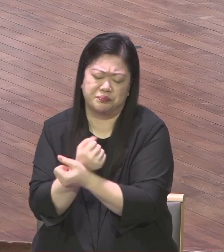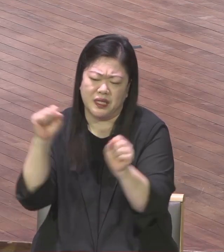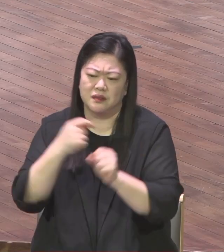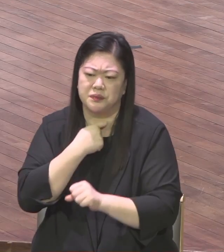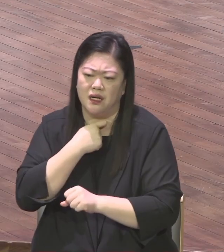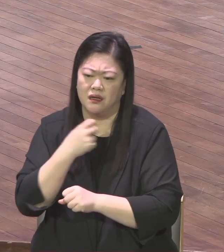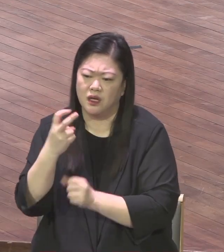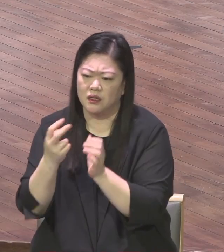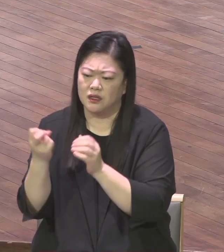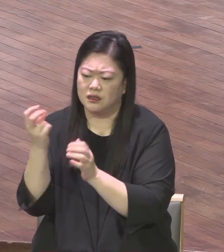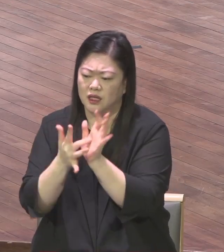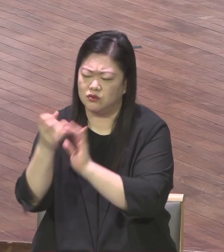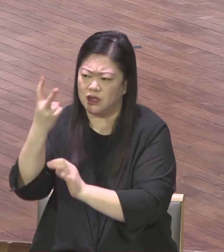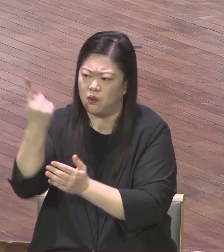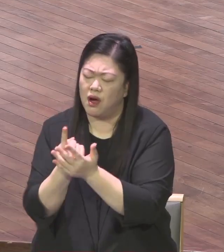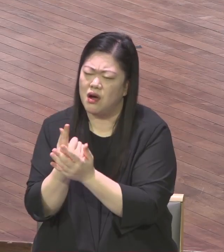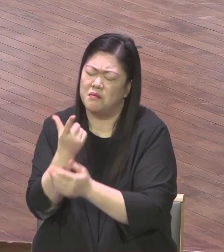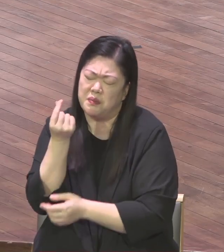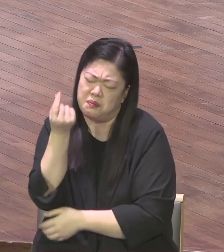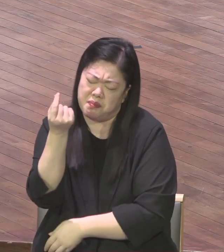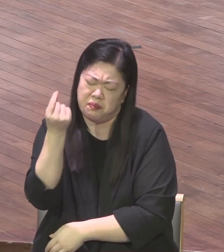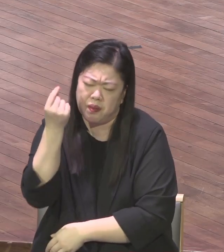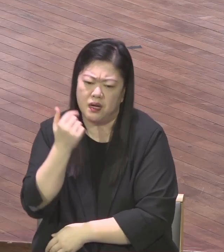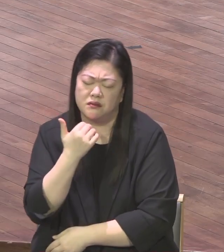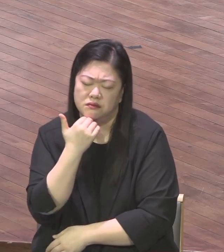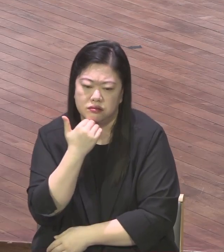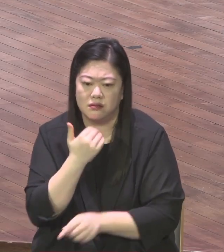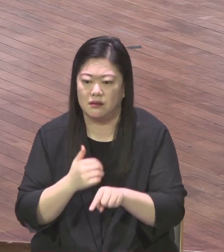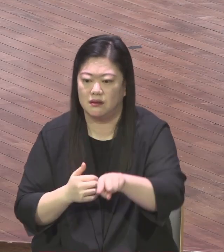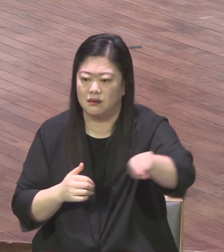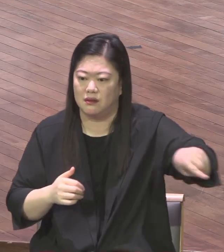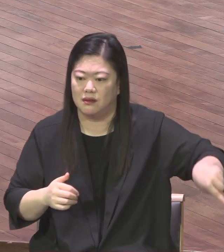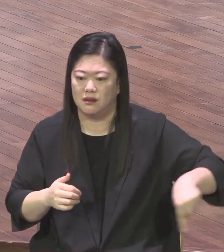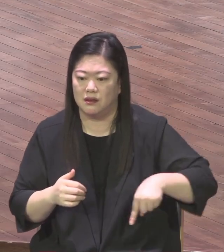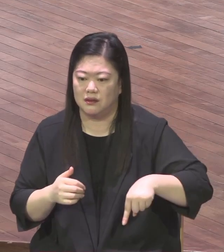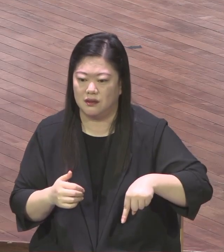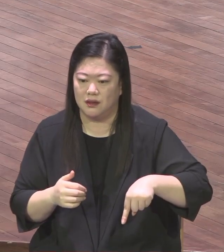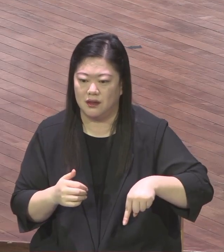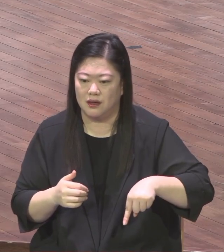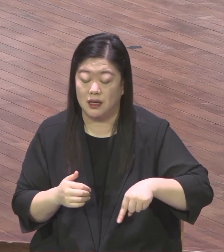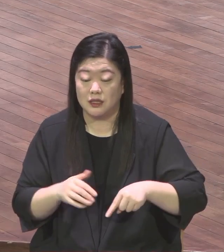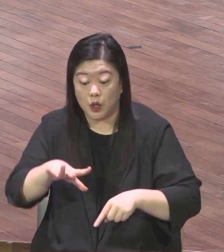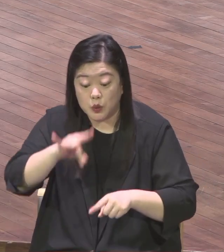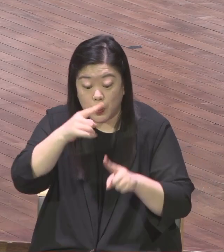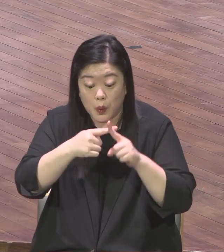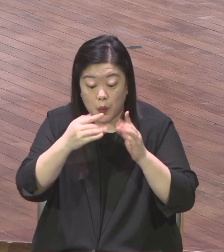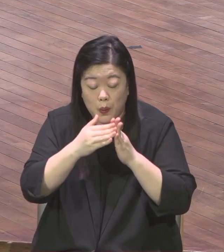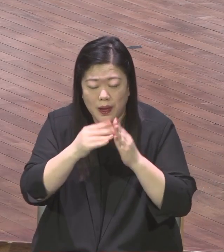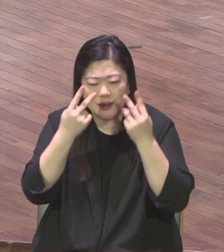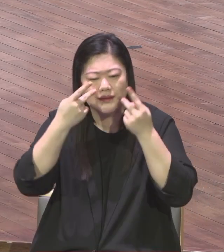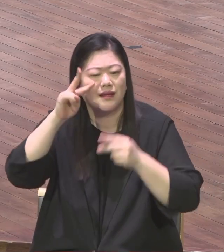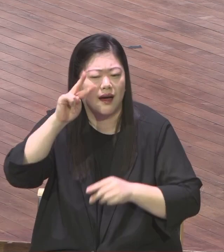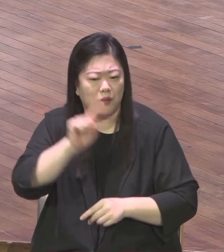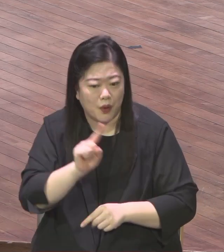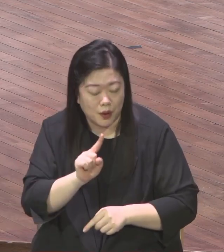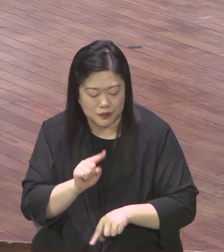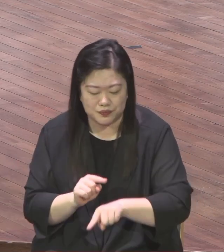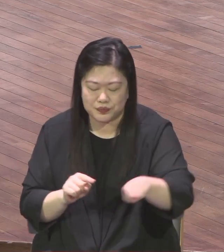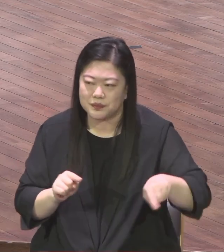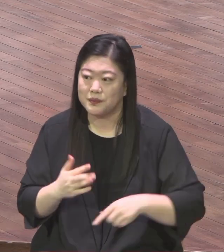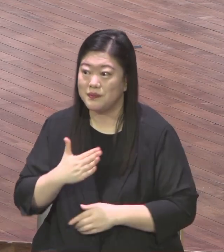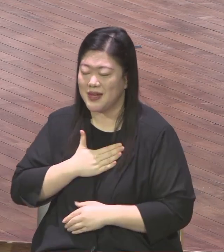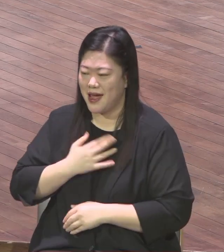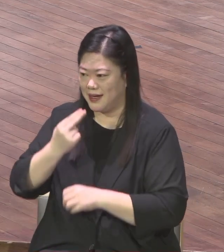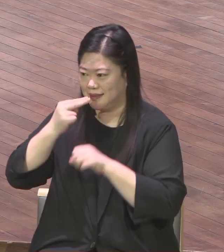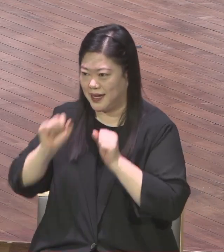그래서 이들 대부분은 자기들이 살아있을 때 예수님께서 다시